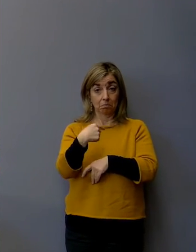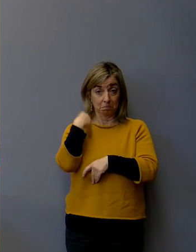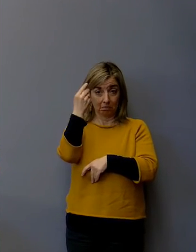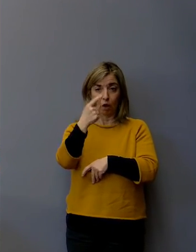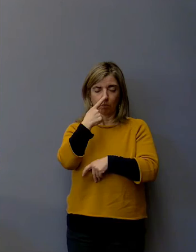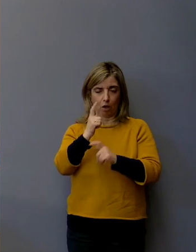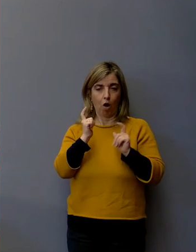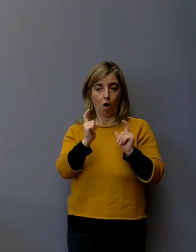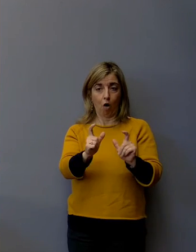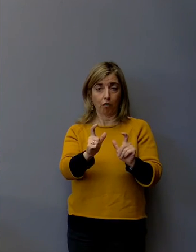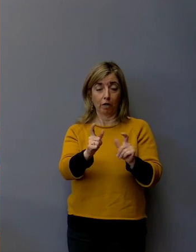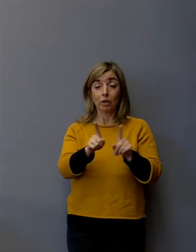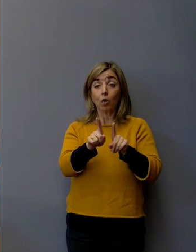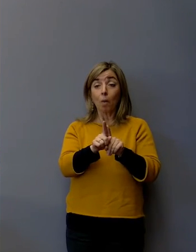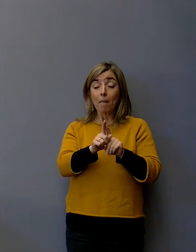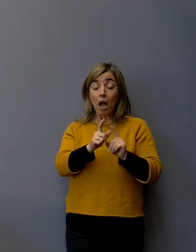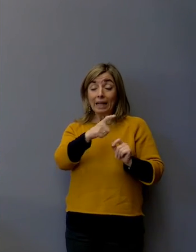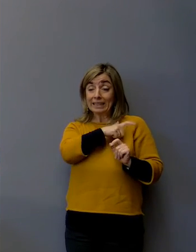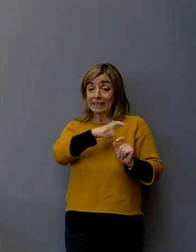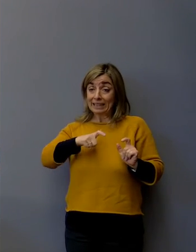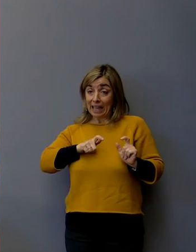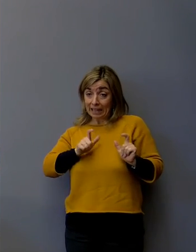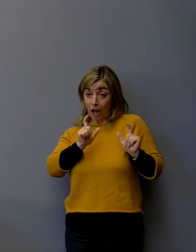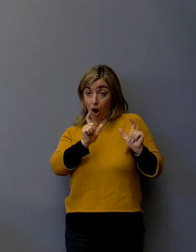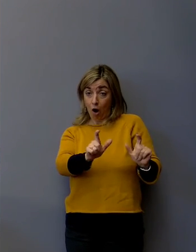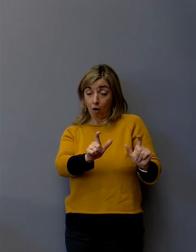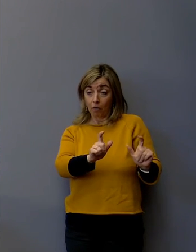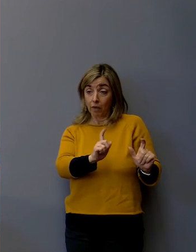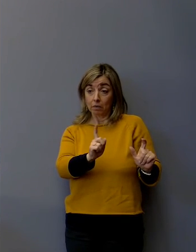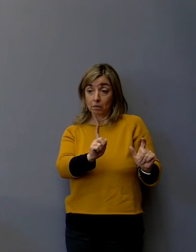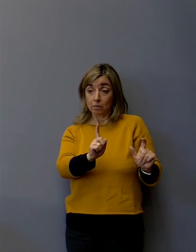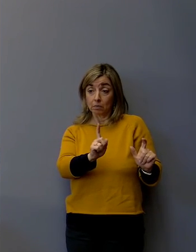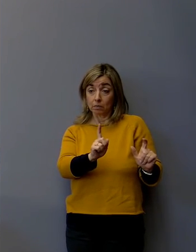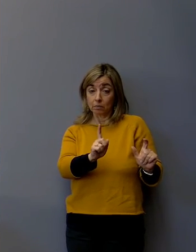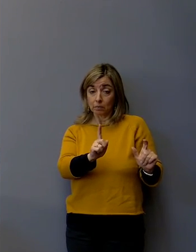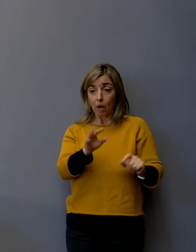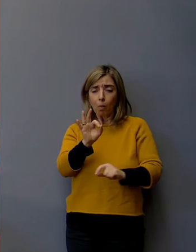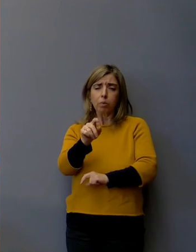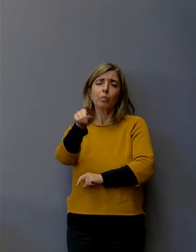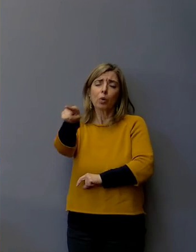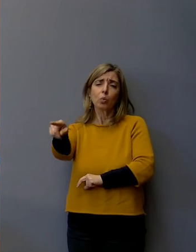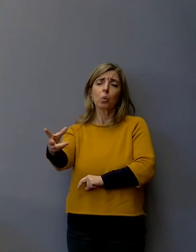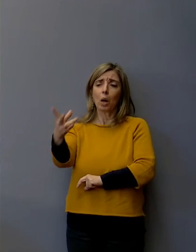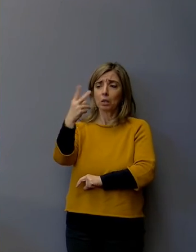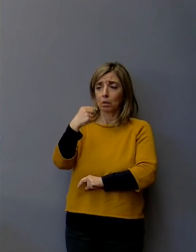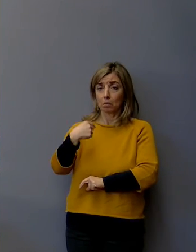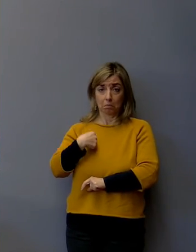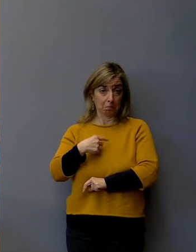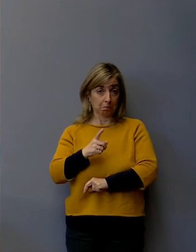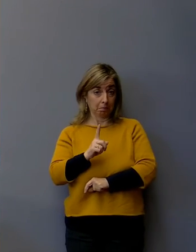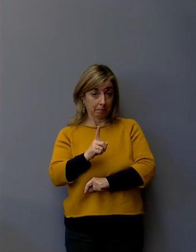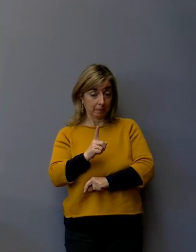mano nei confronti del sindaco che tanto e tanto e si mi dispiace reddito proprio te non solo nei confronti del